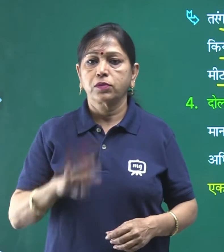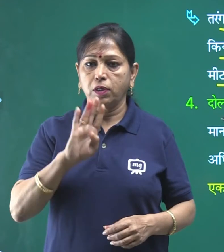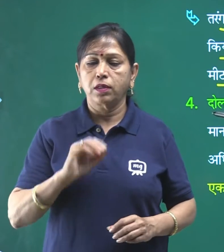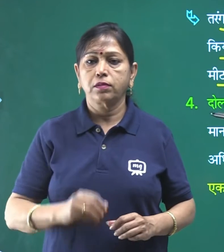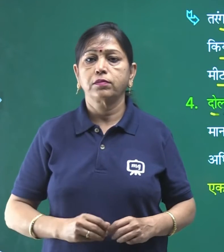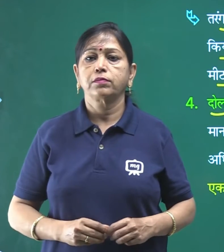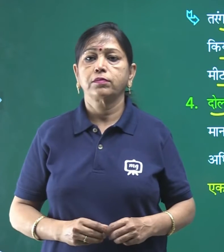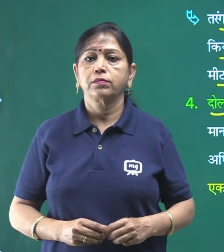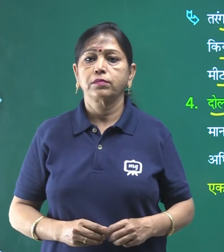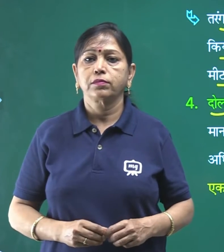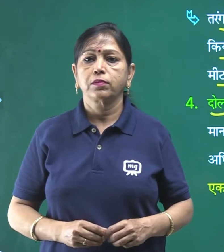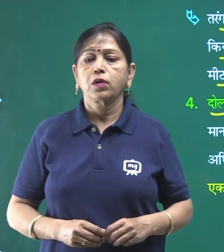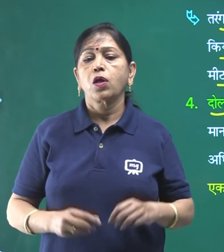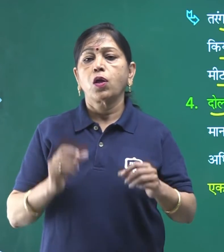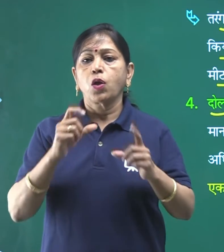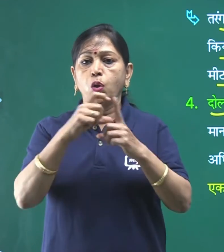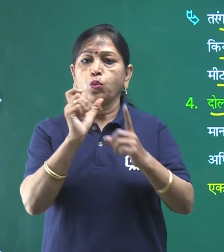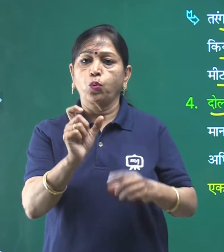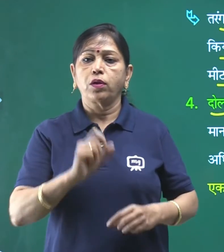4 दोलन